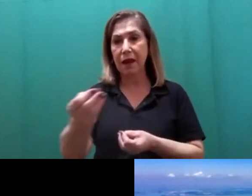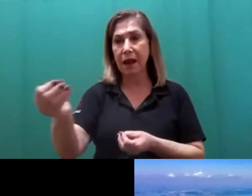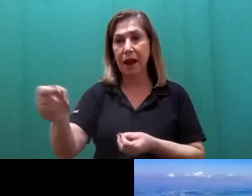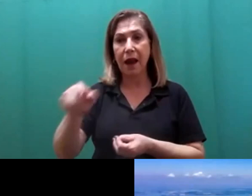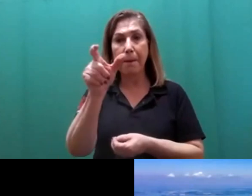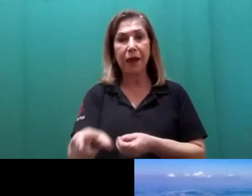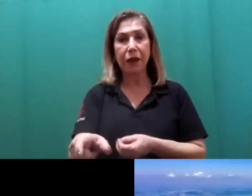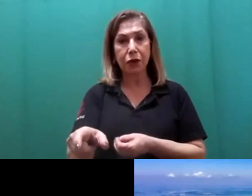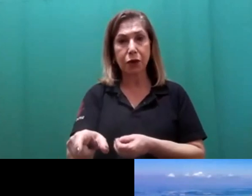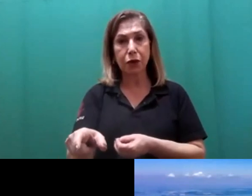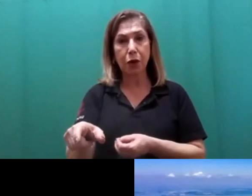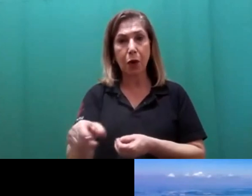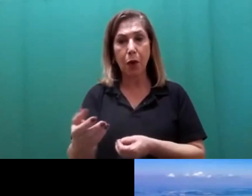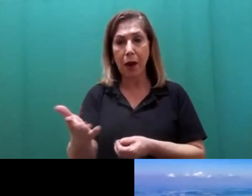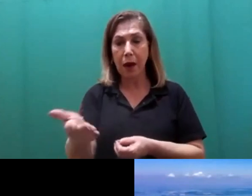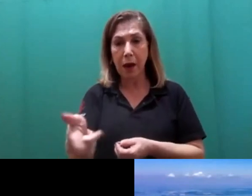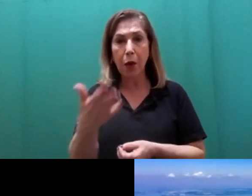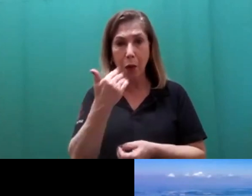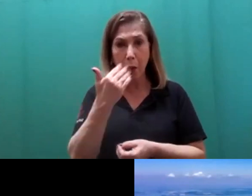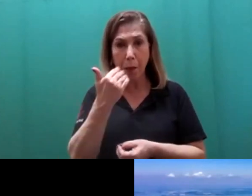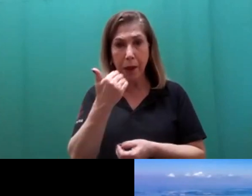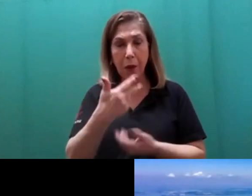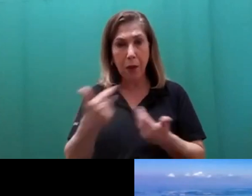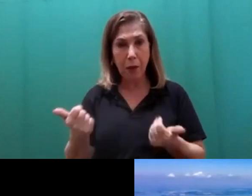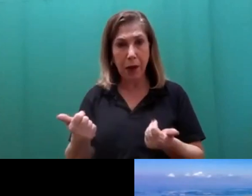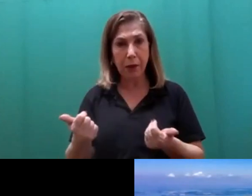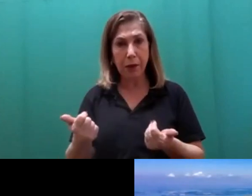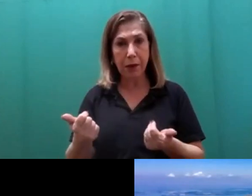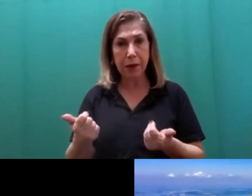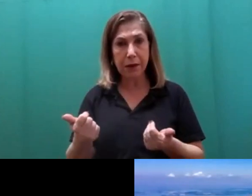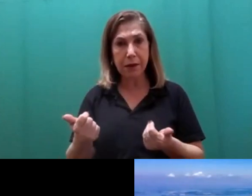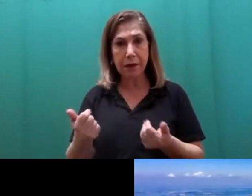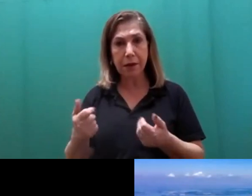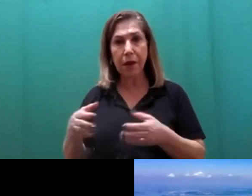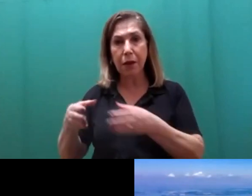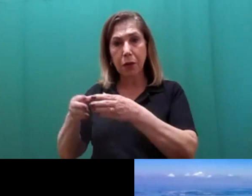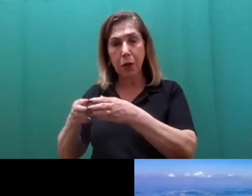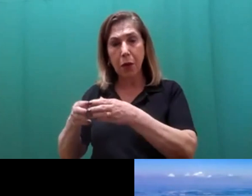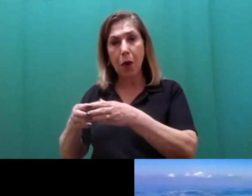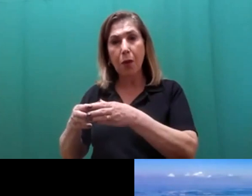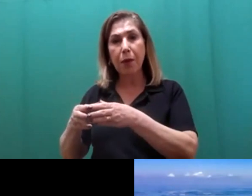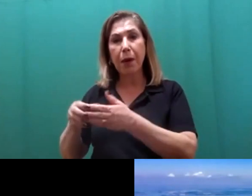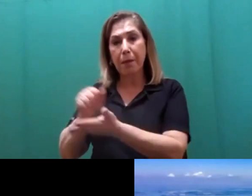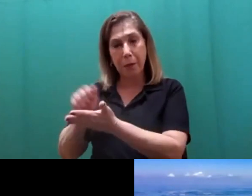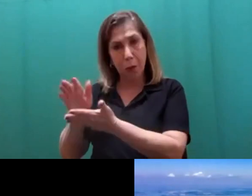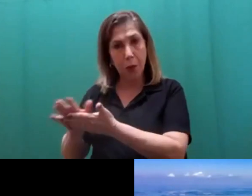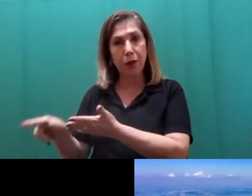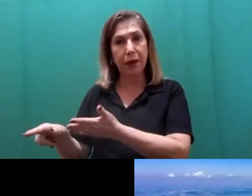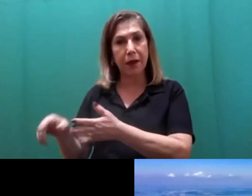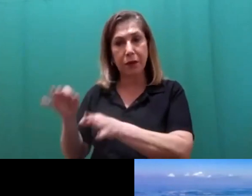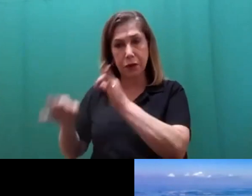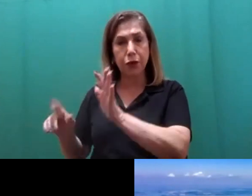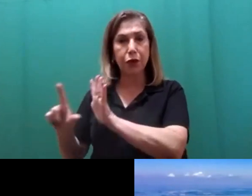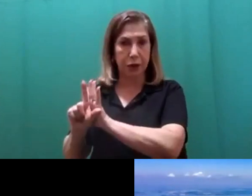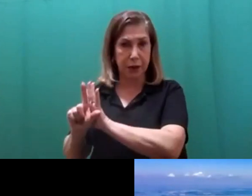está na ponta recebendo aquele alimento, a rede tem suas complicações jurídicas. Então, assim, não é só uma questão